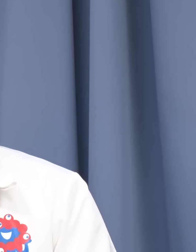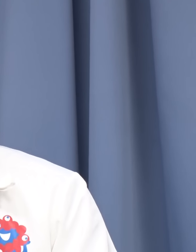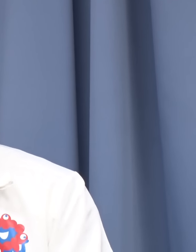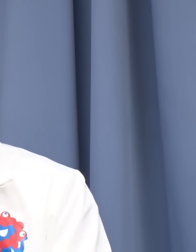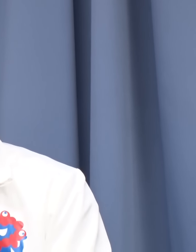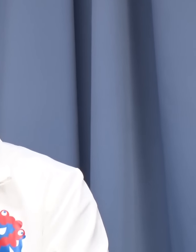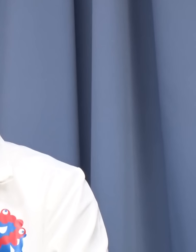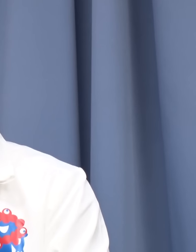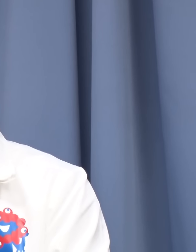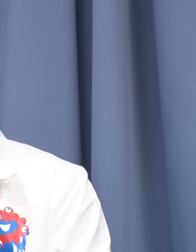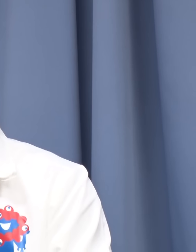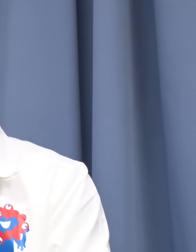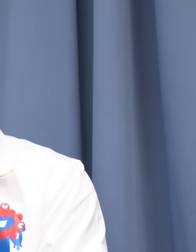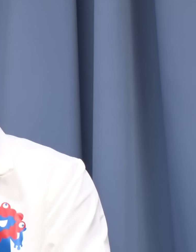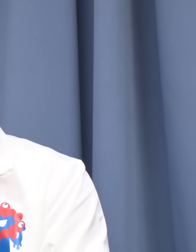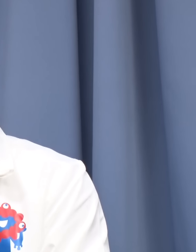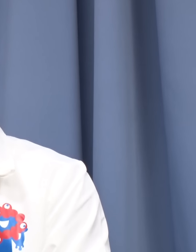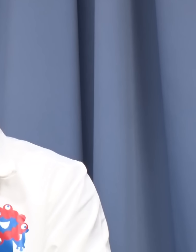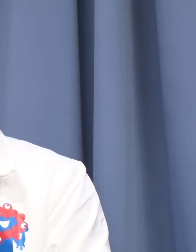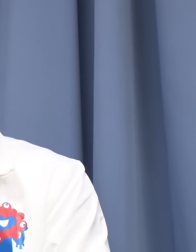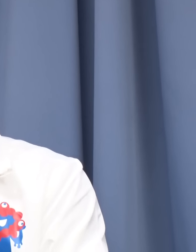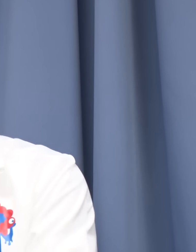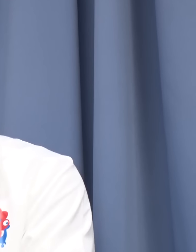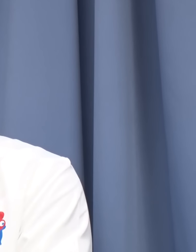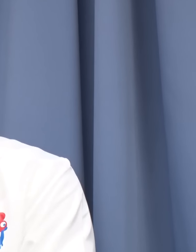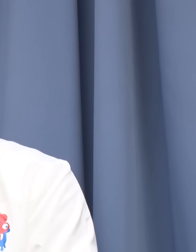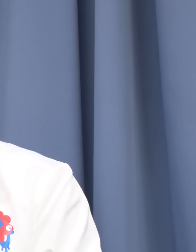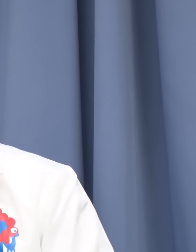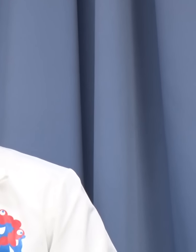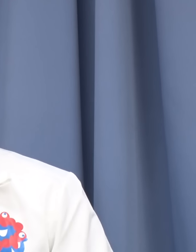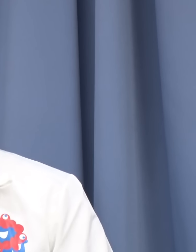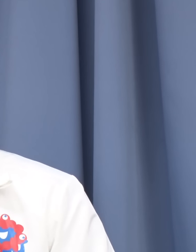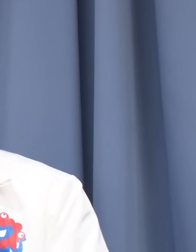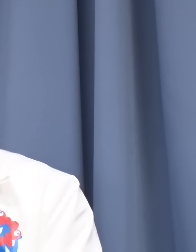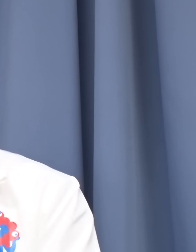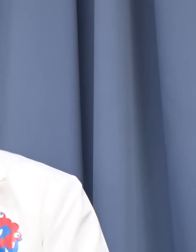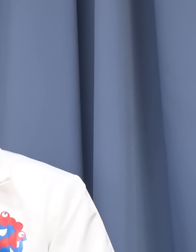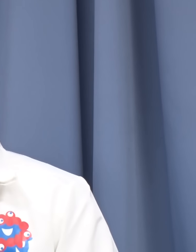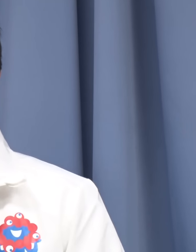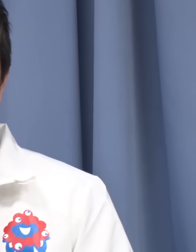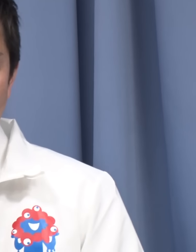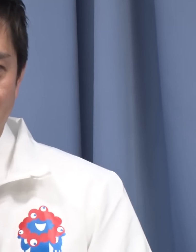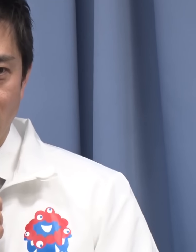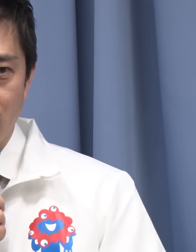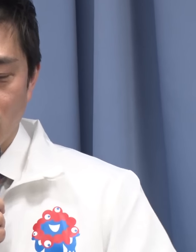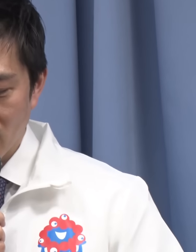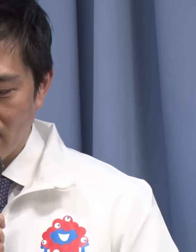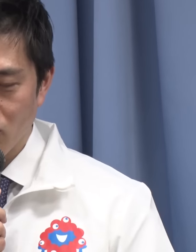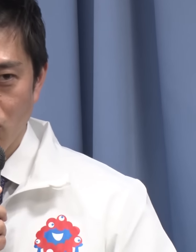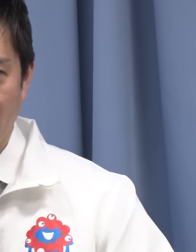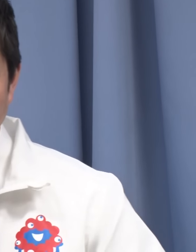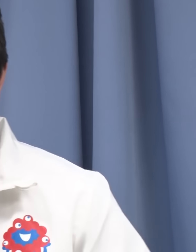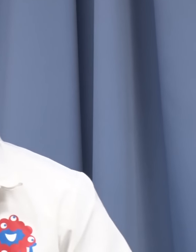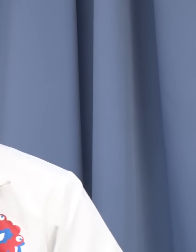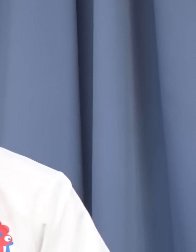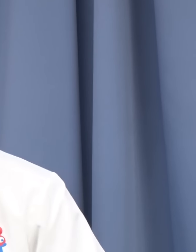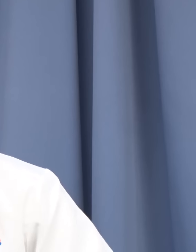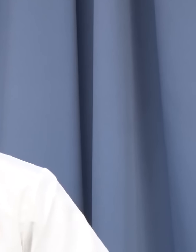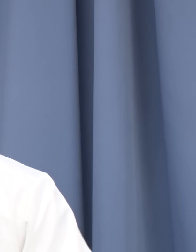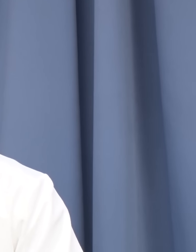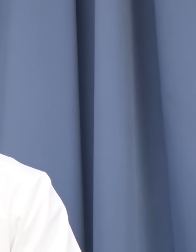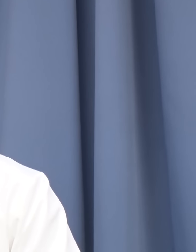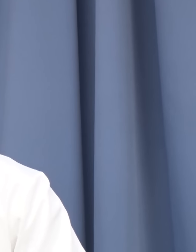ので、まあ、それを実践して積み重ねていくことが僕は有権者の信頼につながるし、町が変わることにもつながると思います。党勢はもうその結果論だ